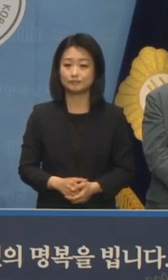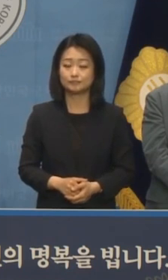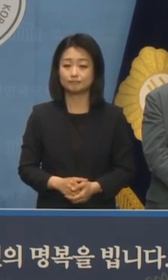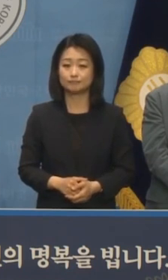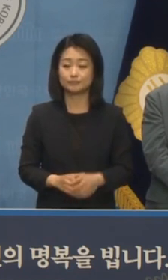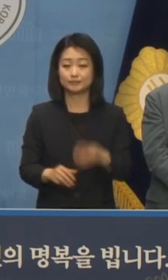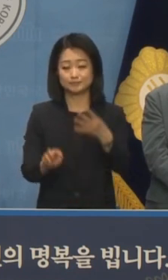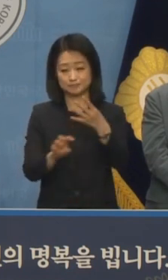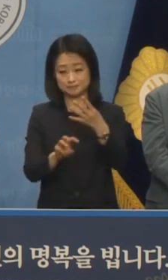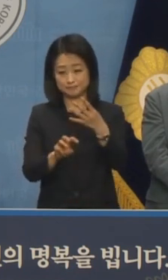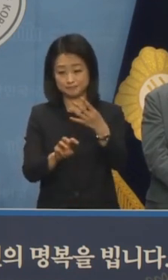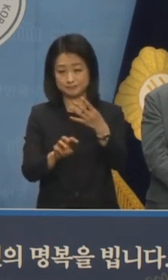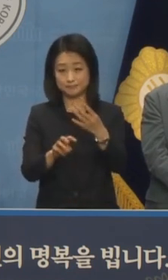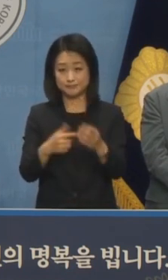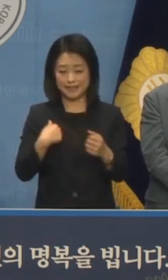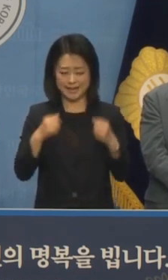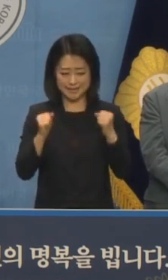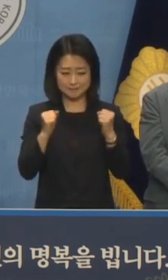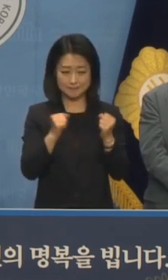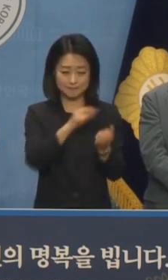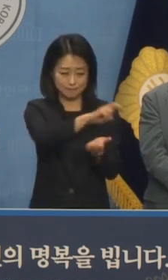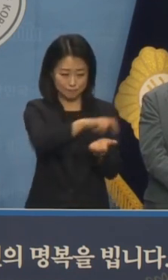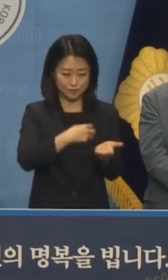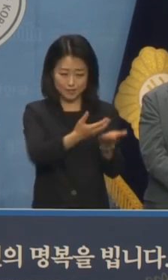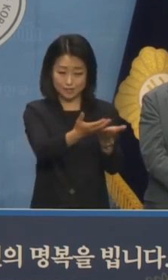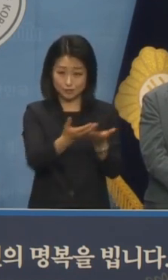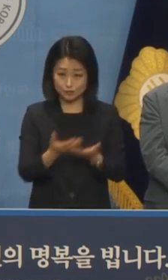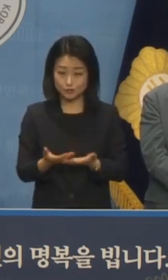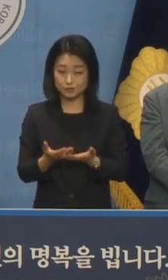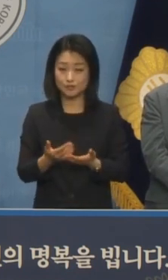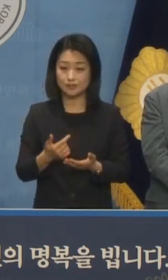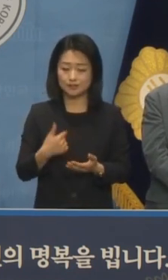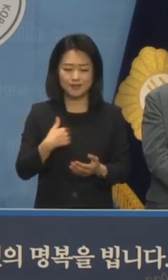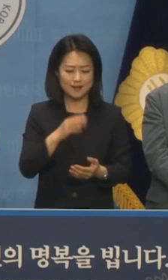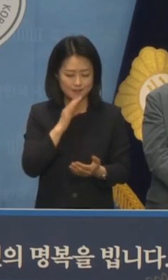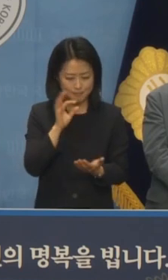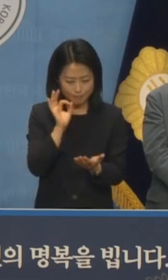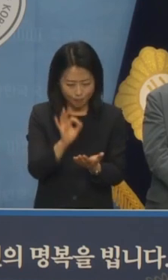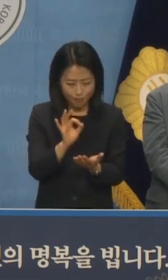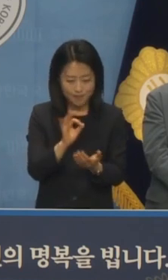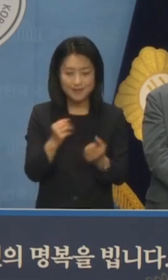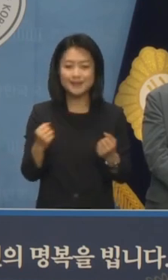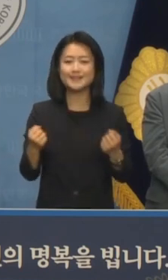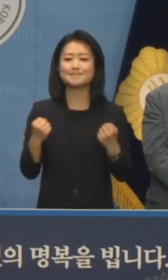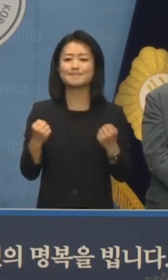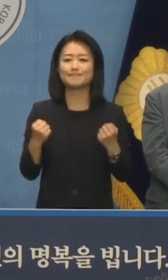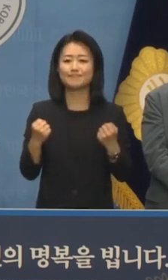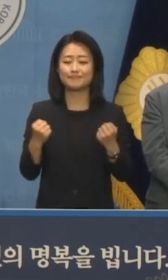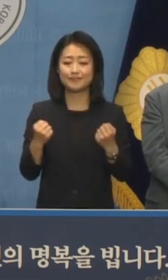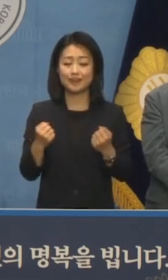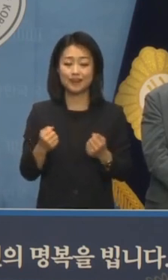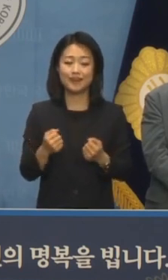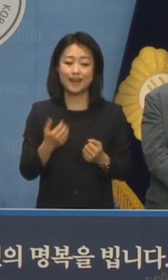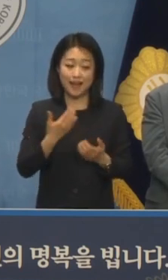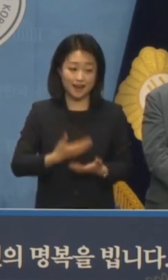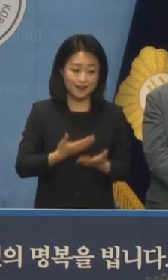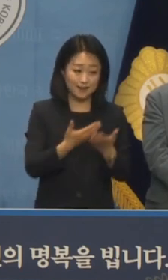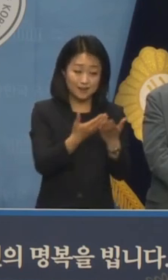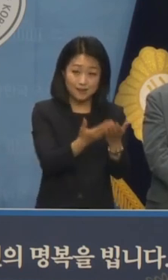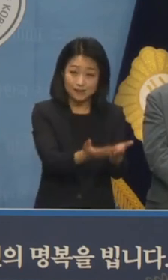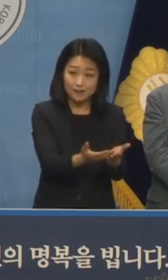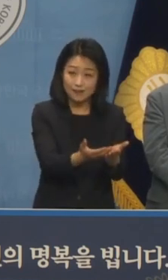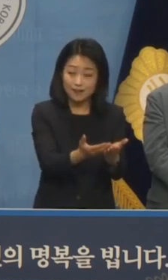그 4월 30일 제게 응원했던 말, 제가 얼마나 힘이 났는지 알리기도 전에 제